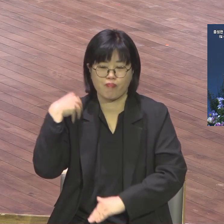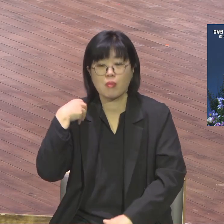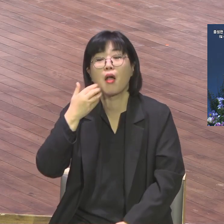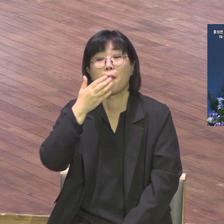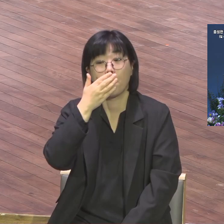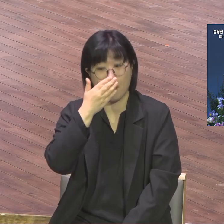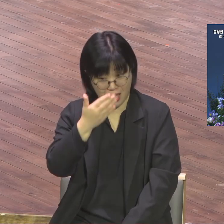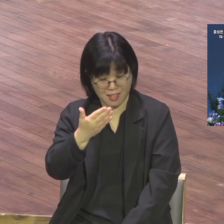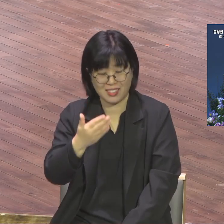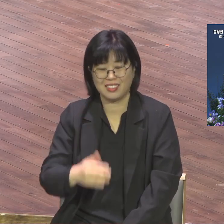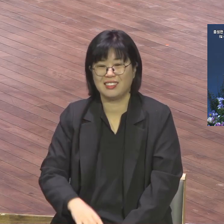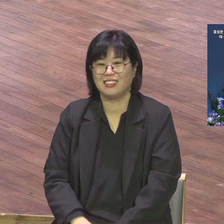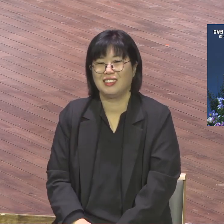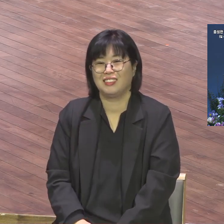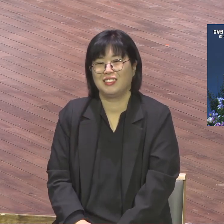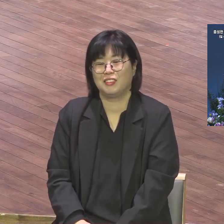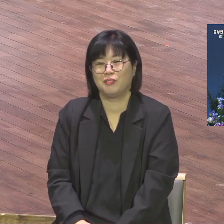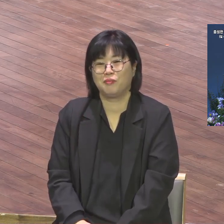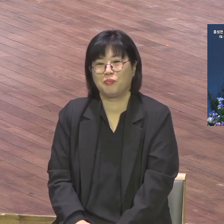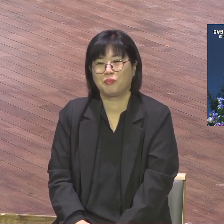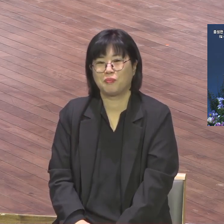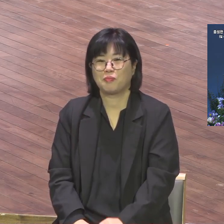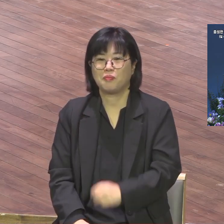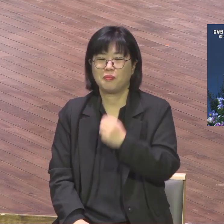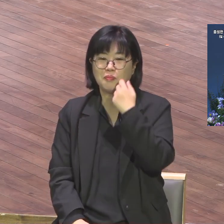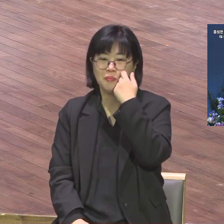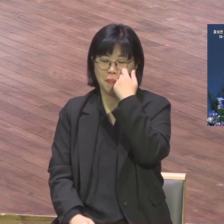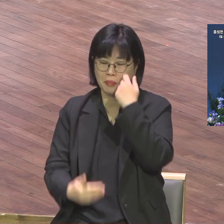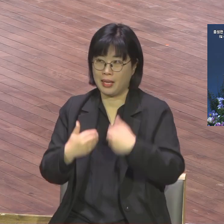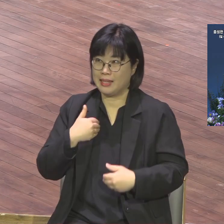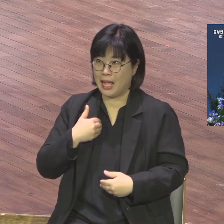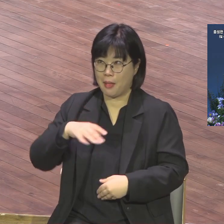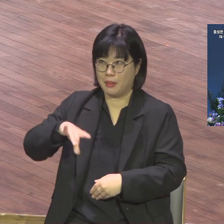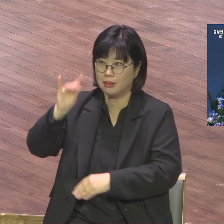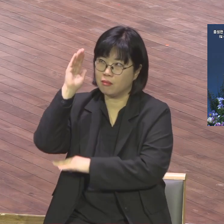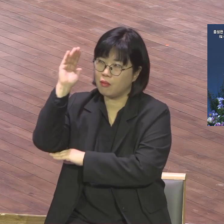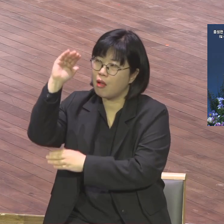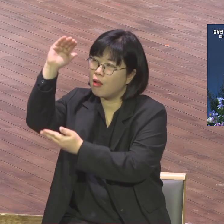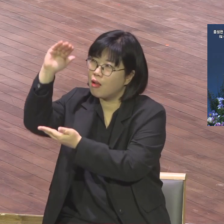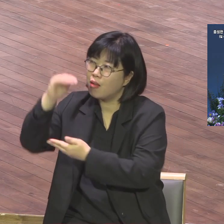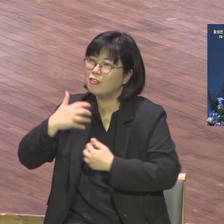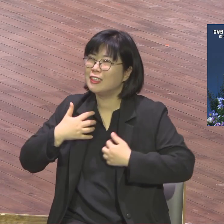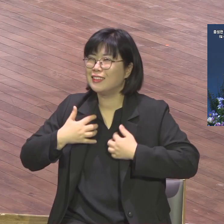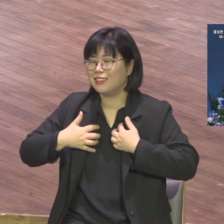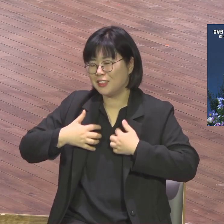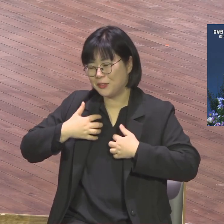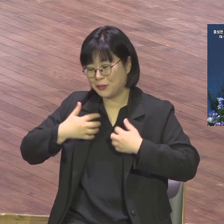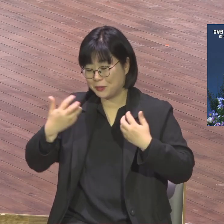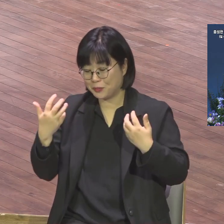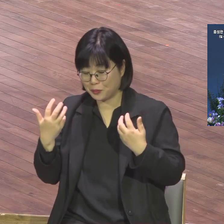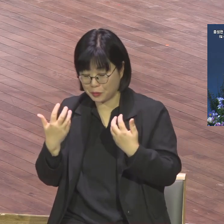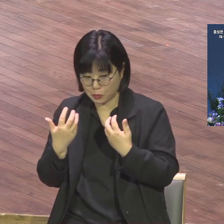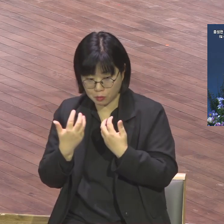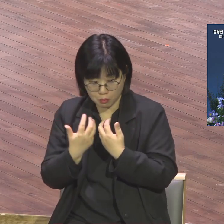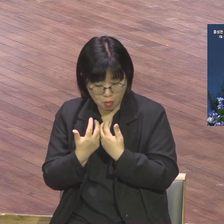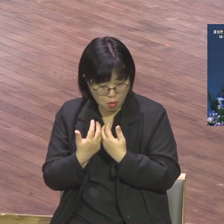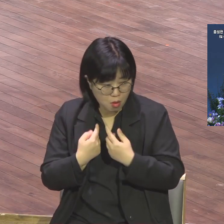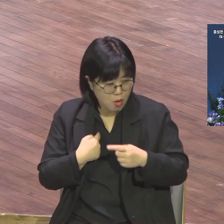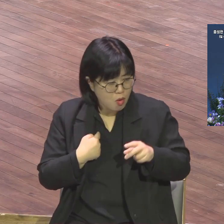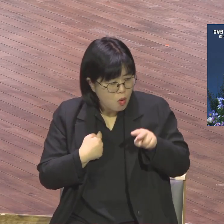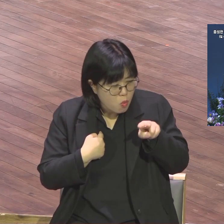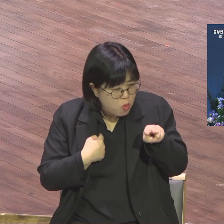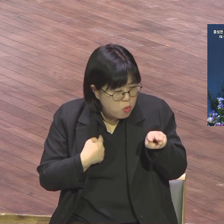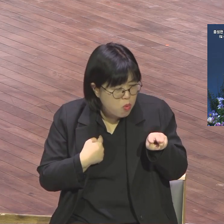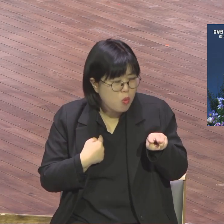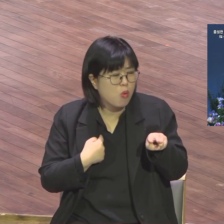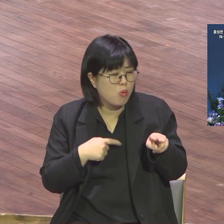기쁨을 새가족에게, 장단기 결석자에게 그 흘러가면 그 사람들이 야 정말